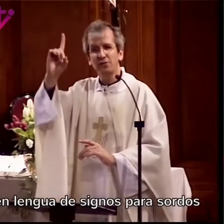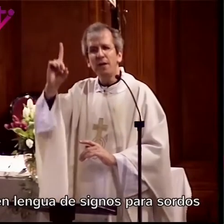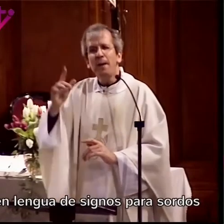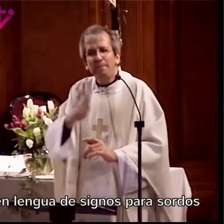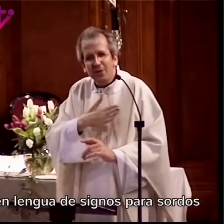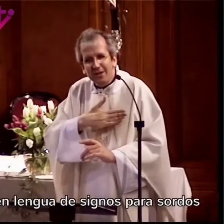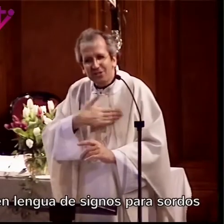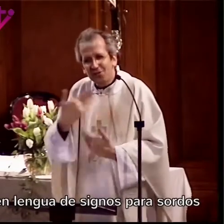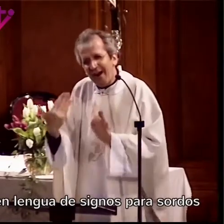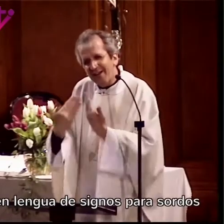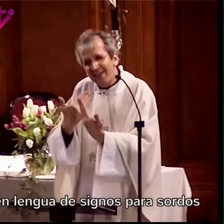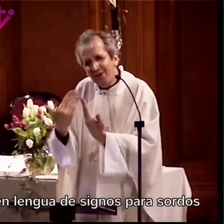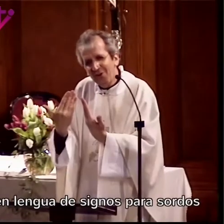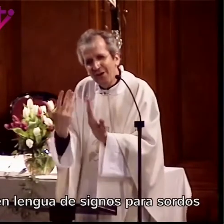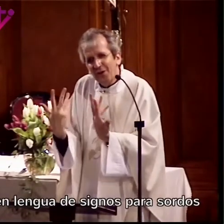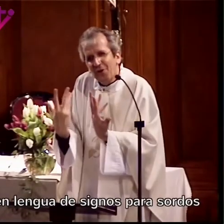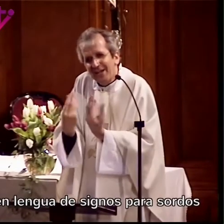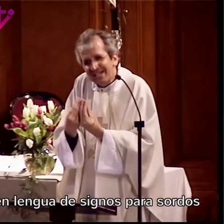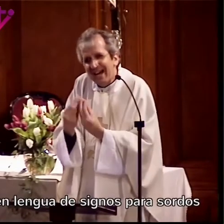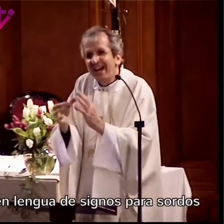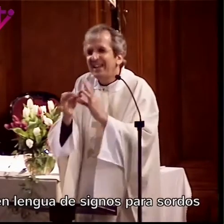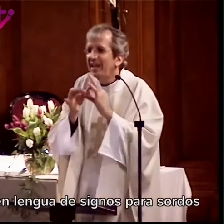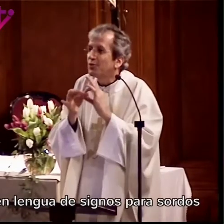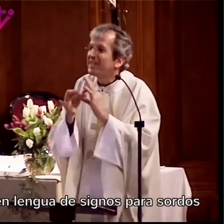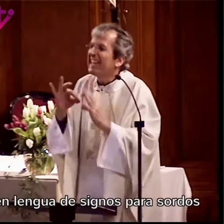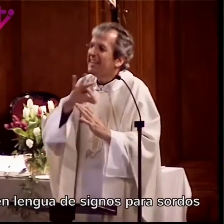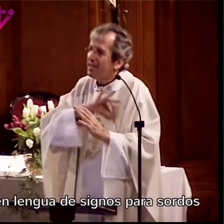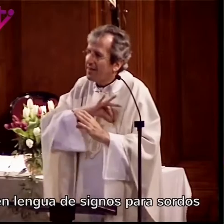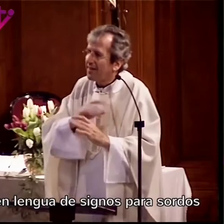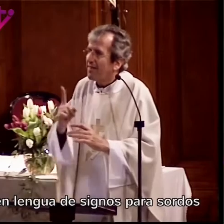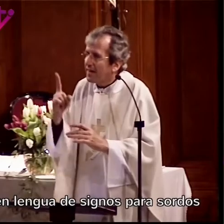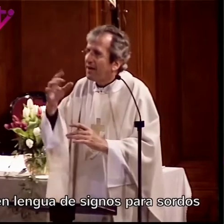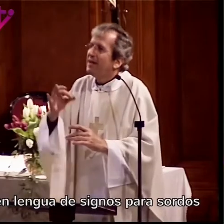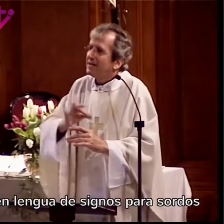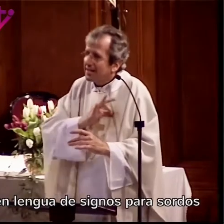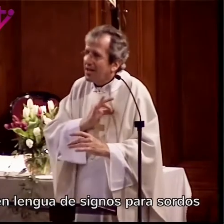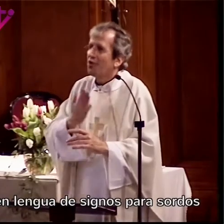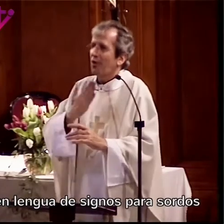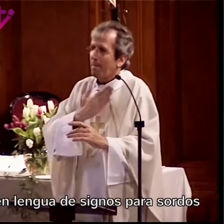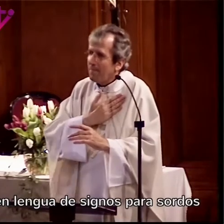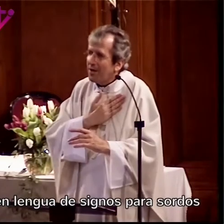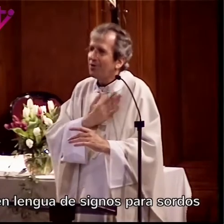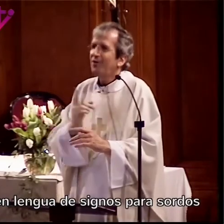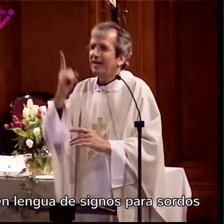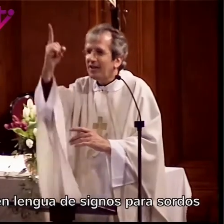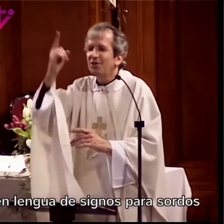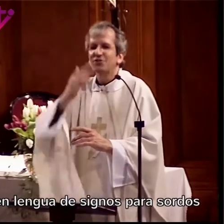pero quiso hacerlo con esa diríamos intimidad de decir señor mío y Dios